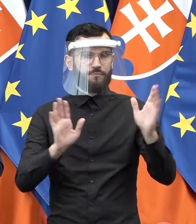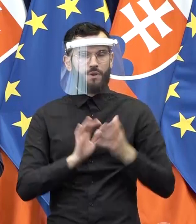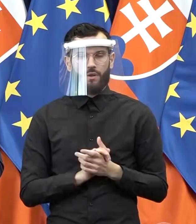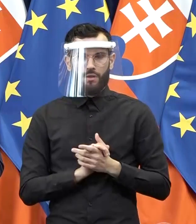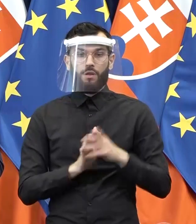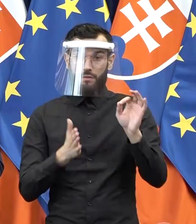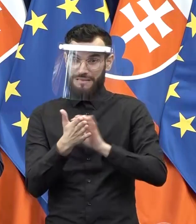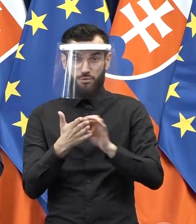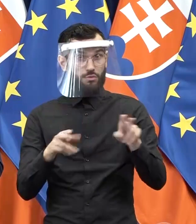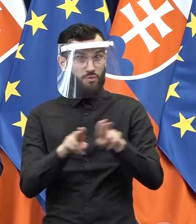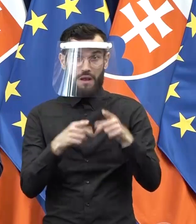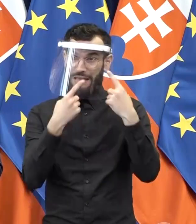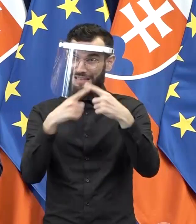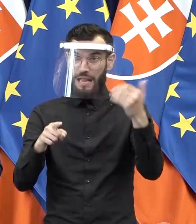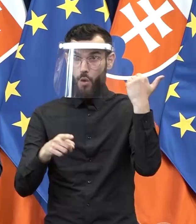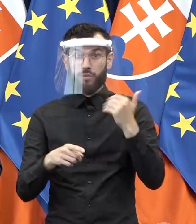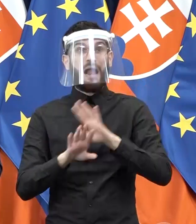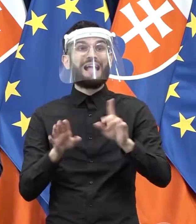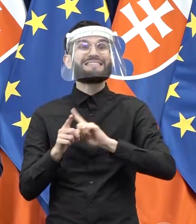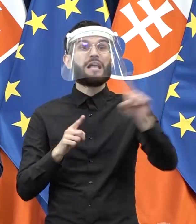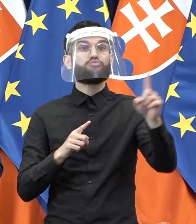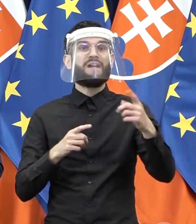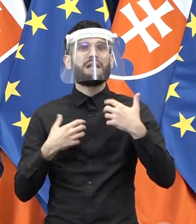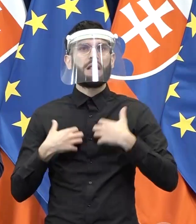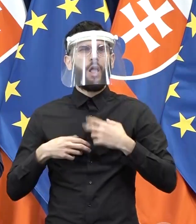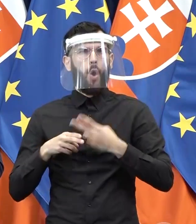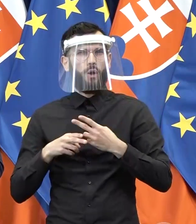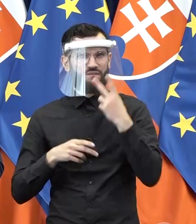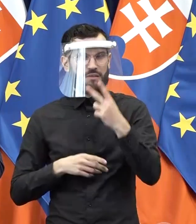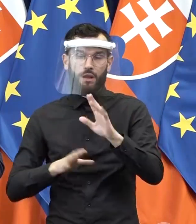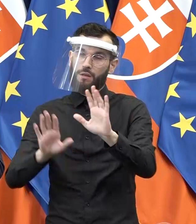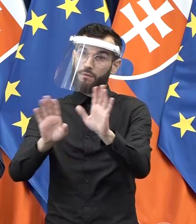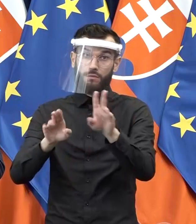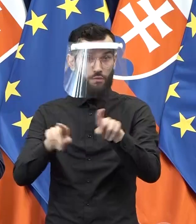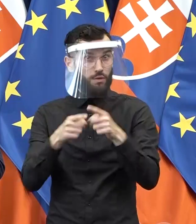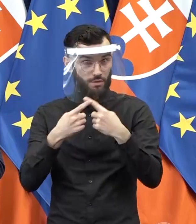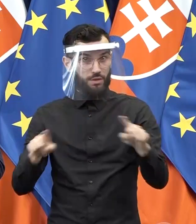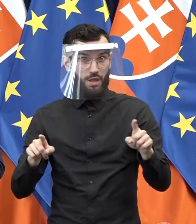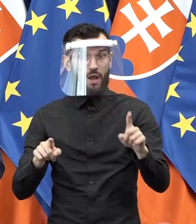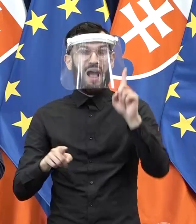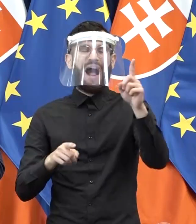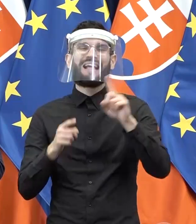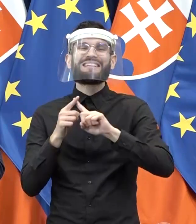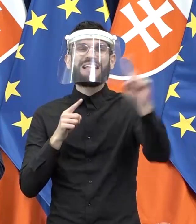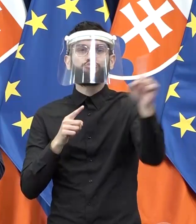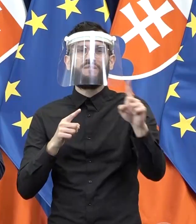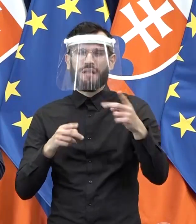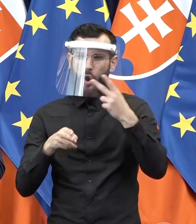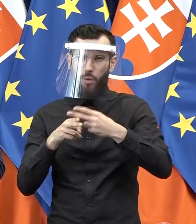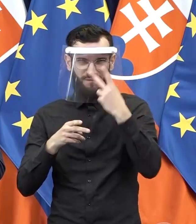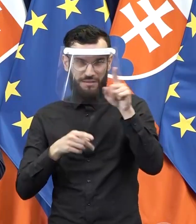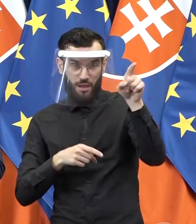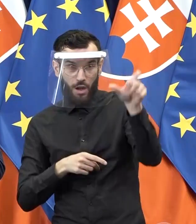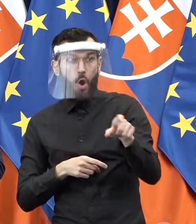Takto. Testujú sa aj iní ľudia, ktorí už nemajú len cestovateľskú anamnézu, ale určite ľudia s cestovateľskou anamnézov